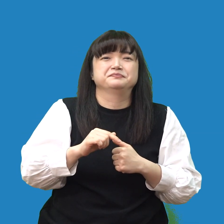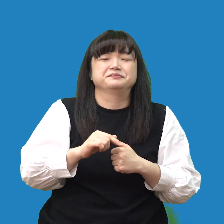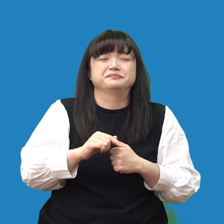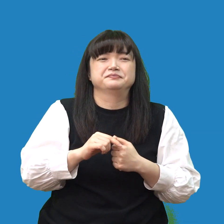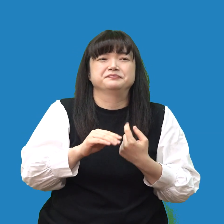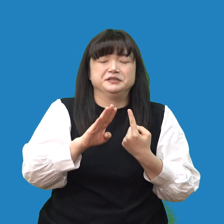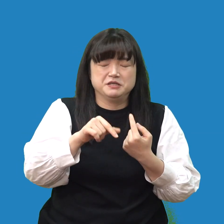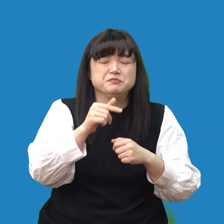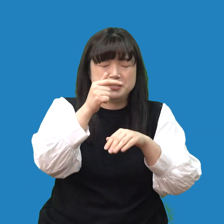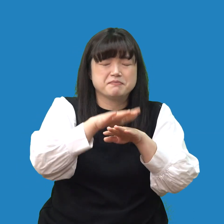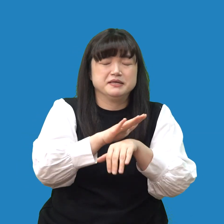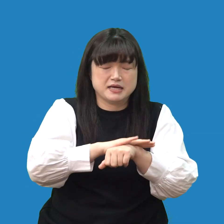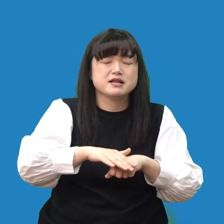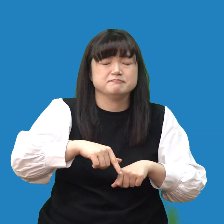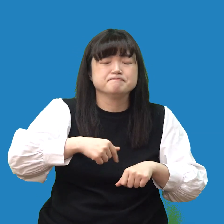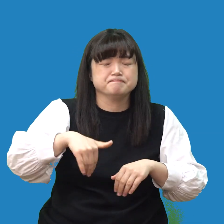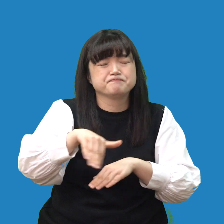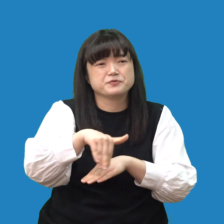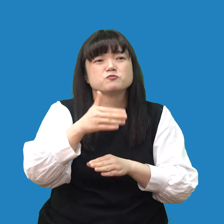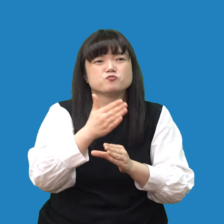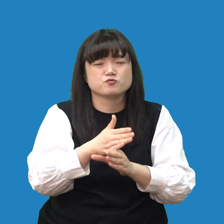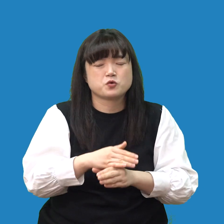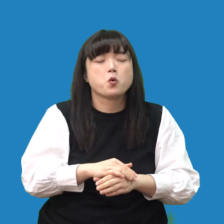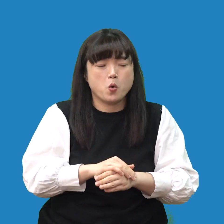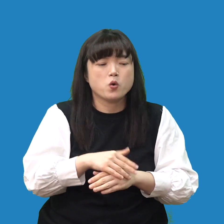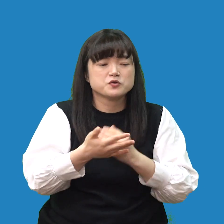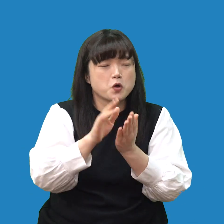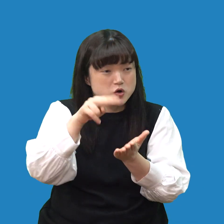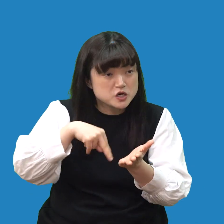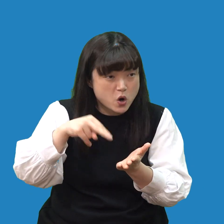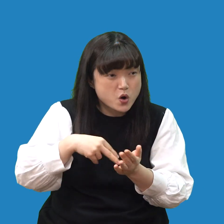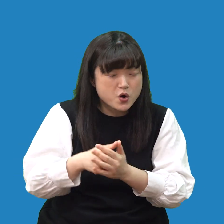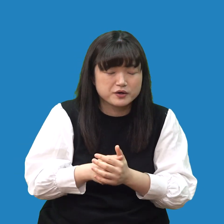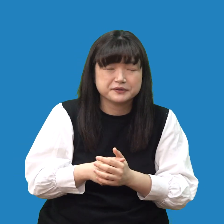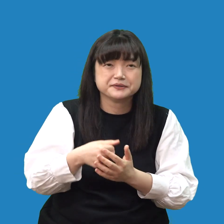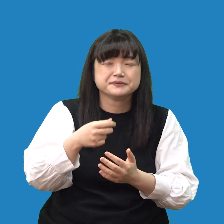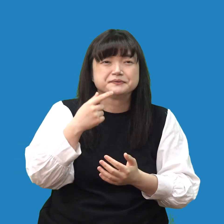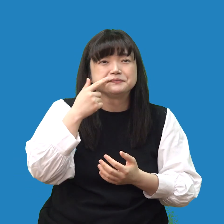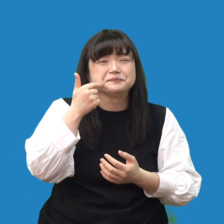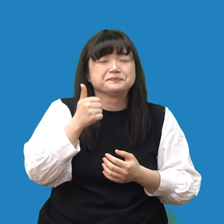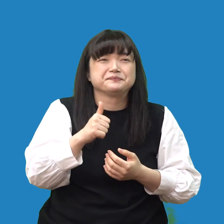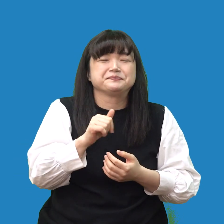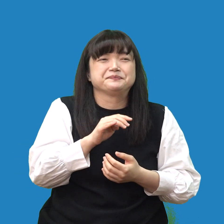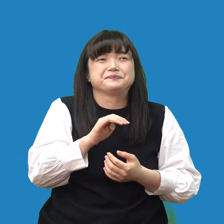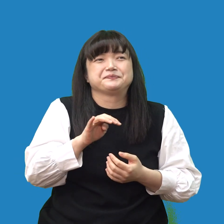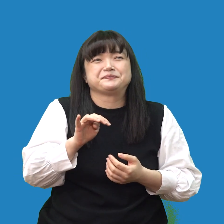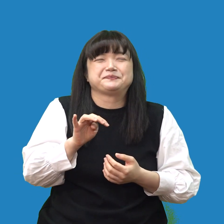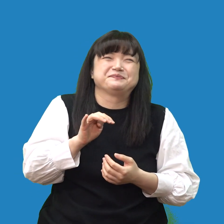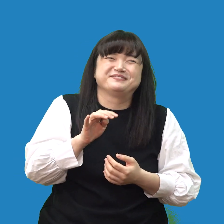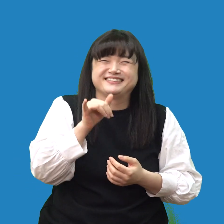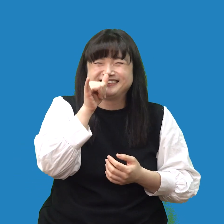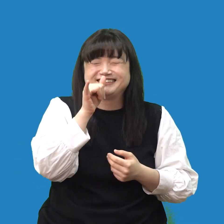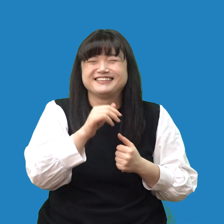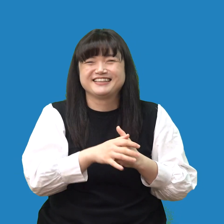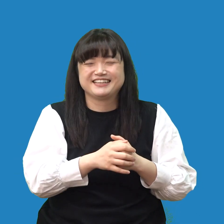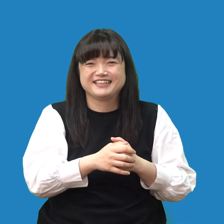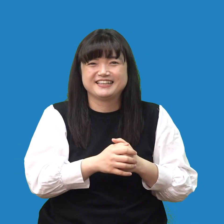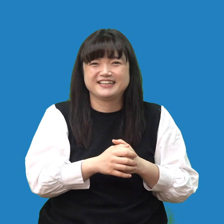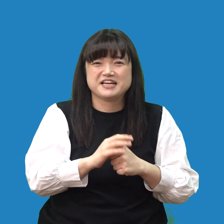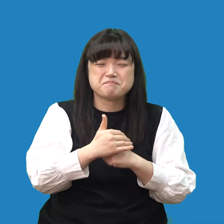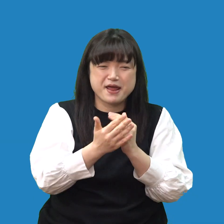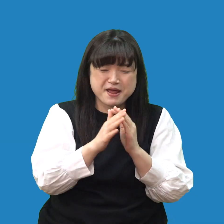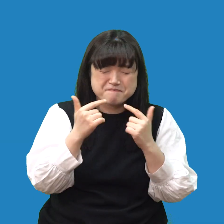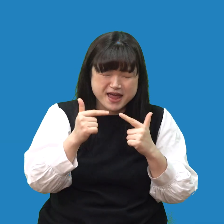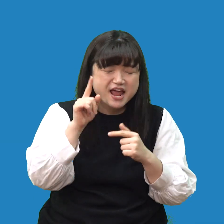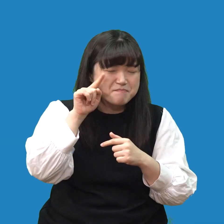일부 예배를 잘 나가고 있답니다. 성경은 읽으시냐 이렇게 하니까 그냥 머뭇머뭇거리는데 매일